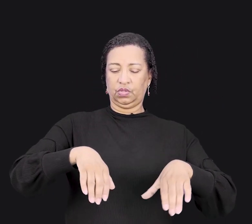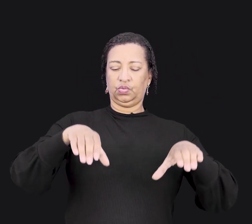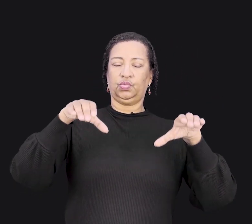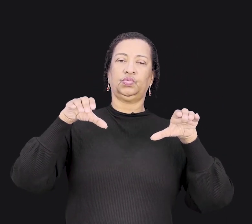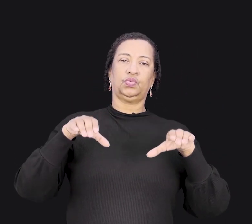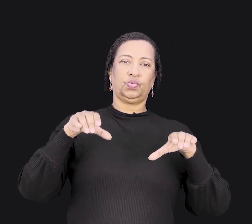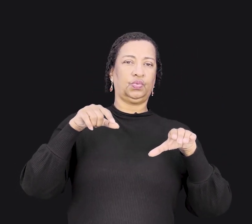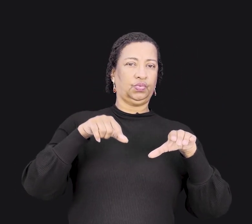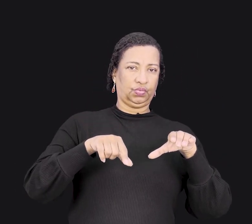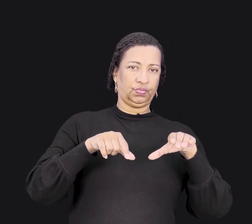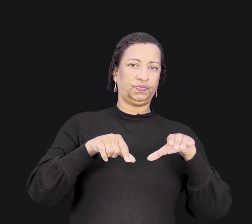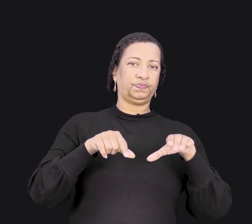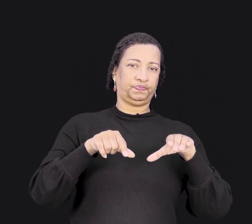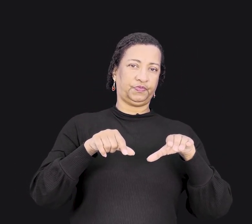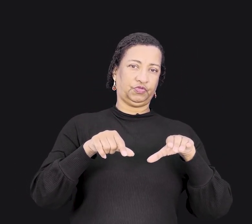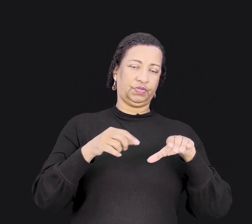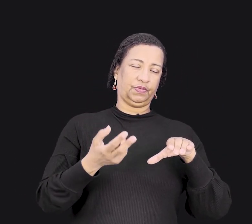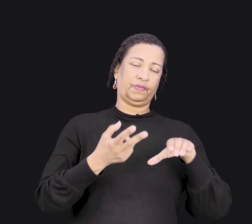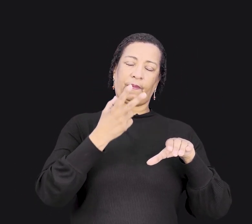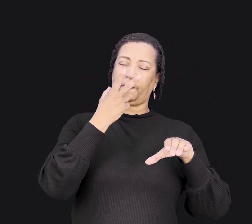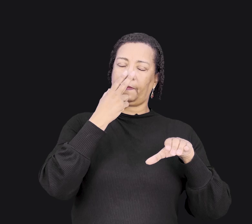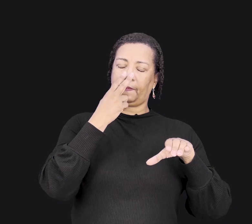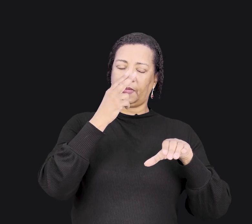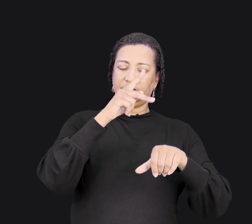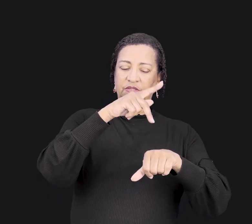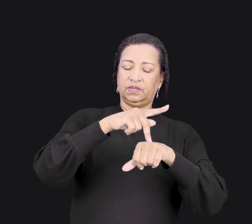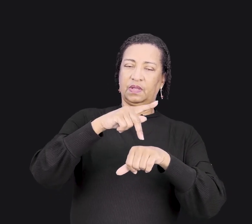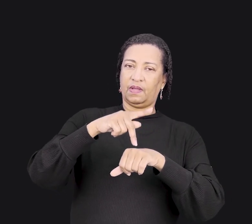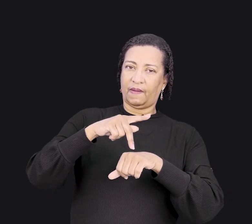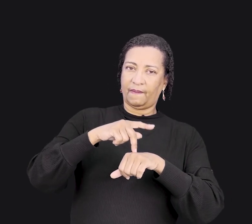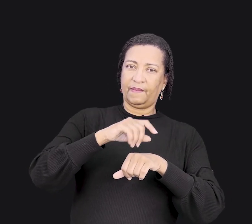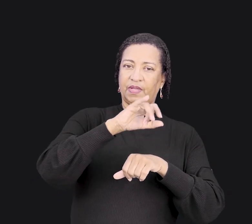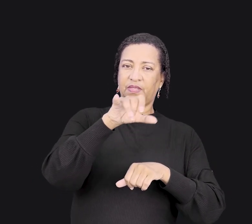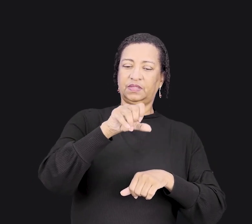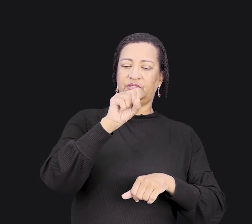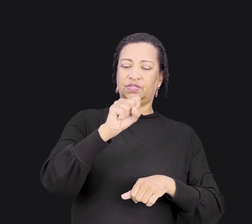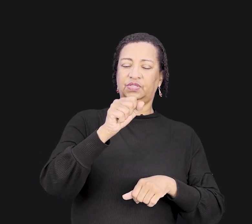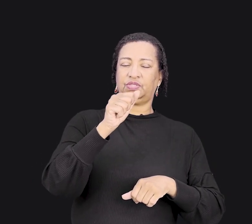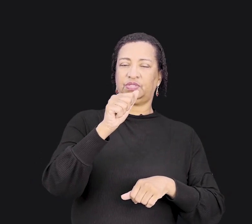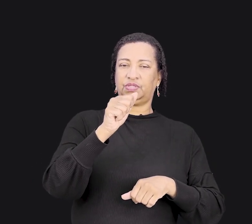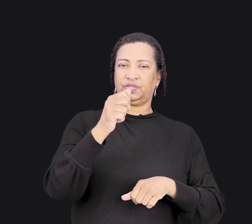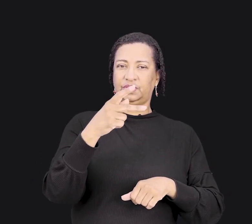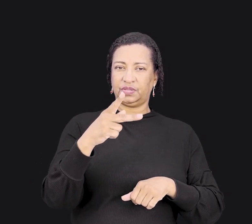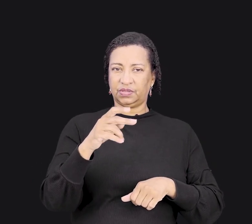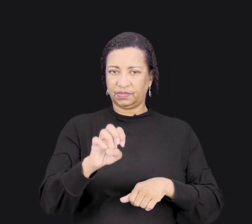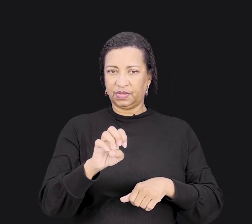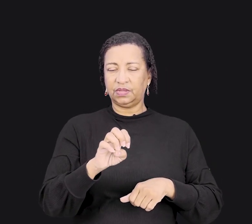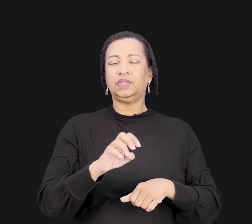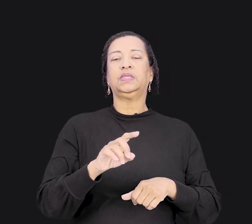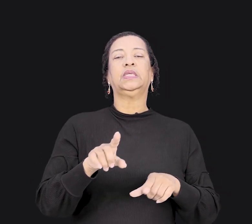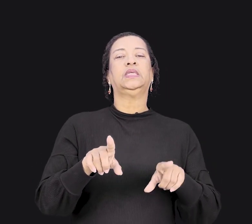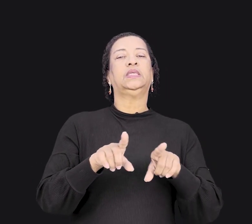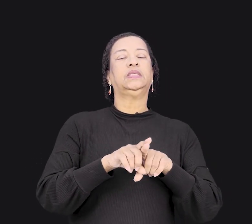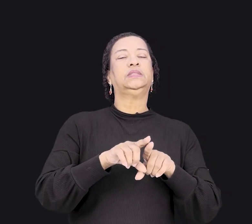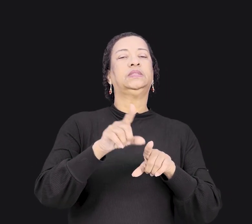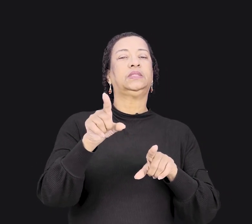que está sentado no trono, semelhante às pedras jaspe e sardônio. E ao redor do trono, um